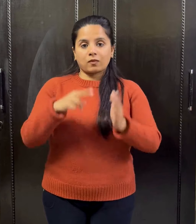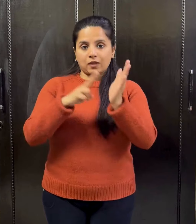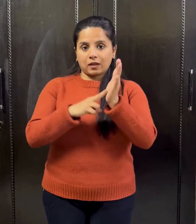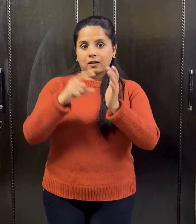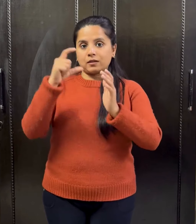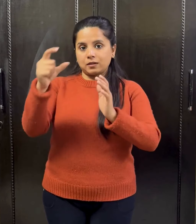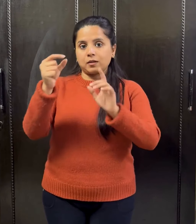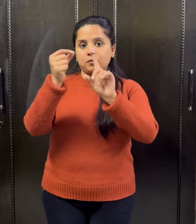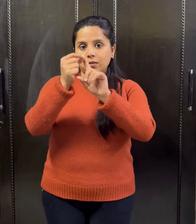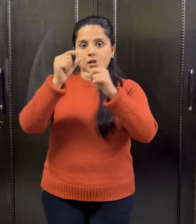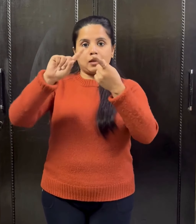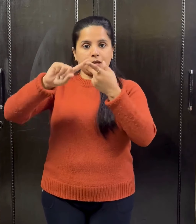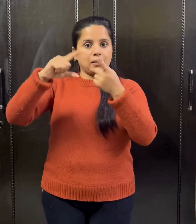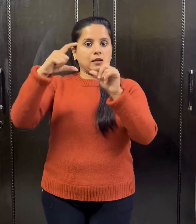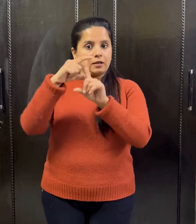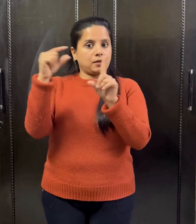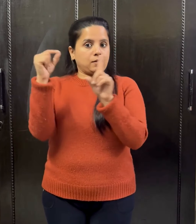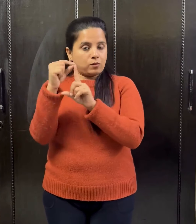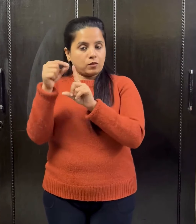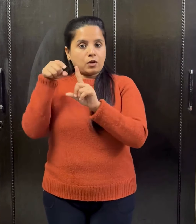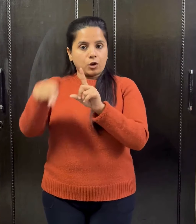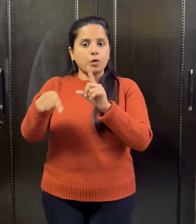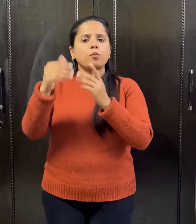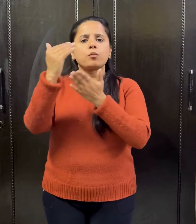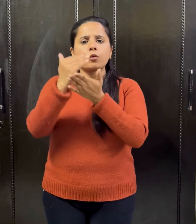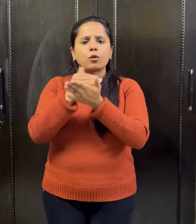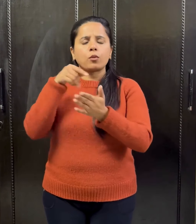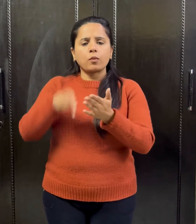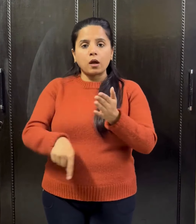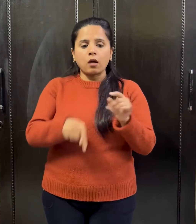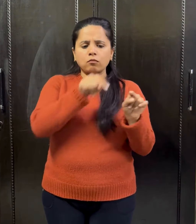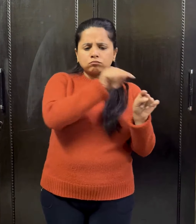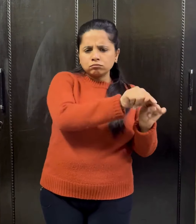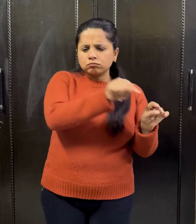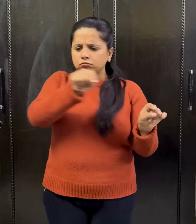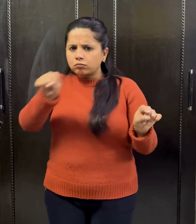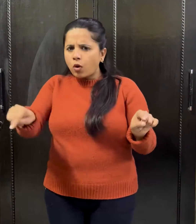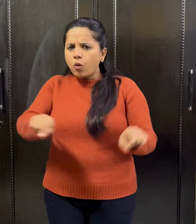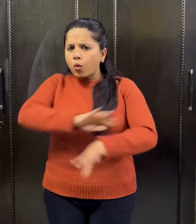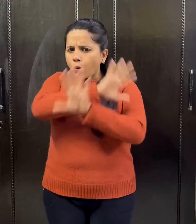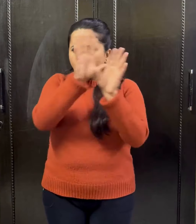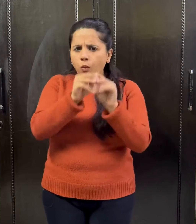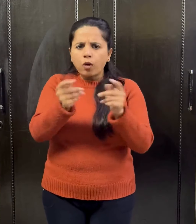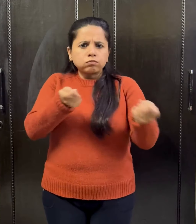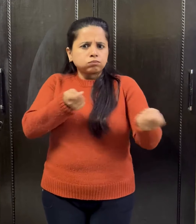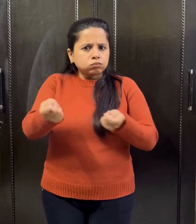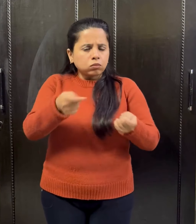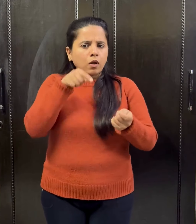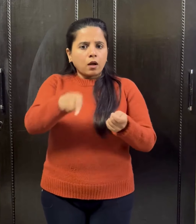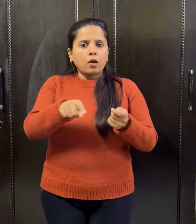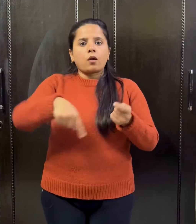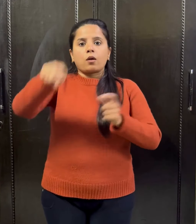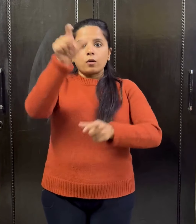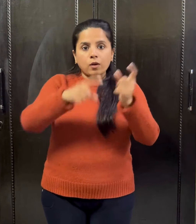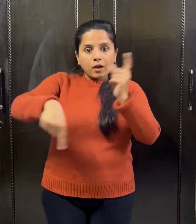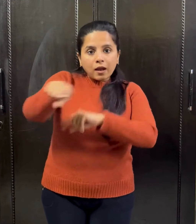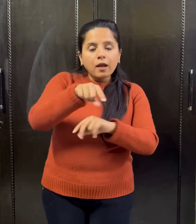एनसीपीईडीपी प्रोग्राम का एंड टू एंड मैनेजमेंट और फेलोज का सिलेक्शन और इंडक्शन देखता है।